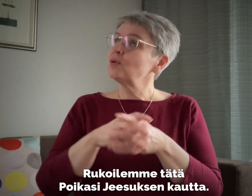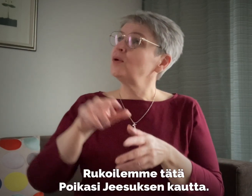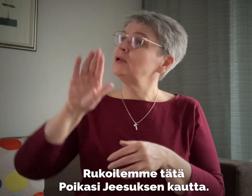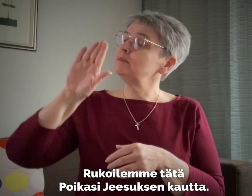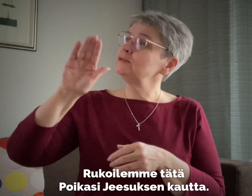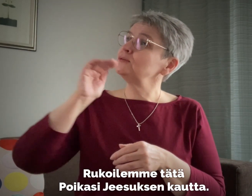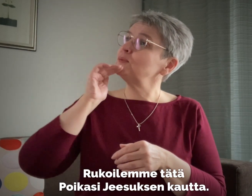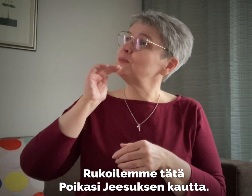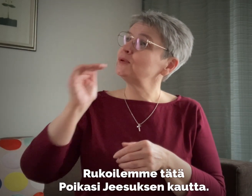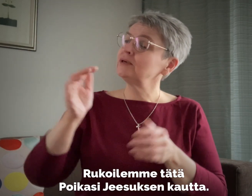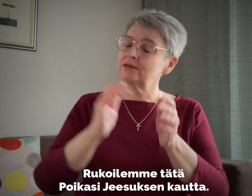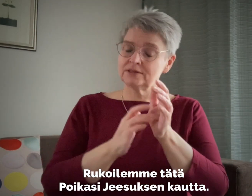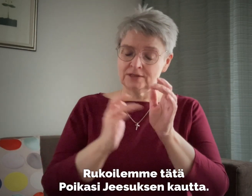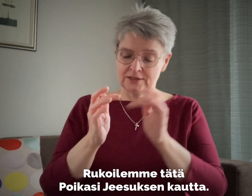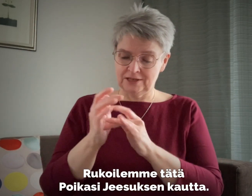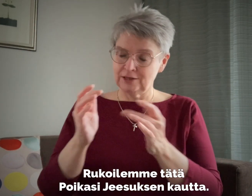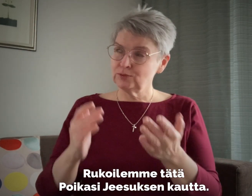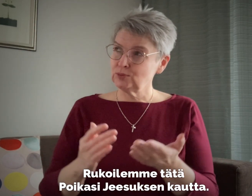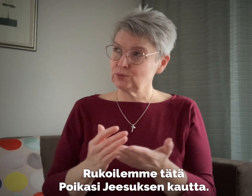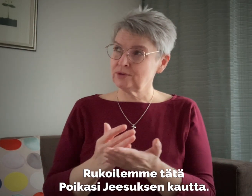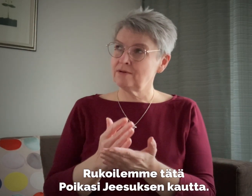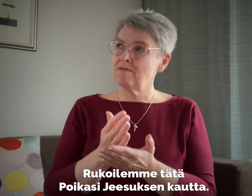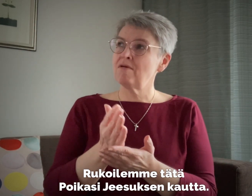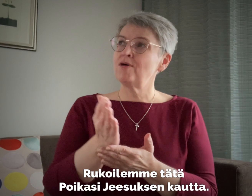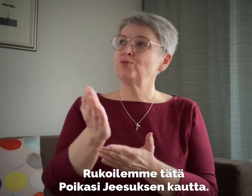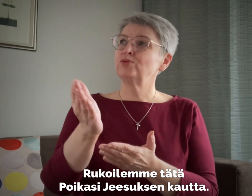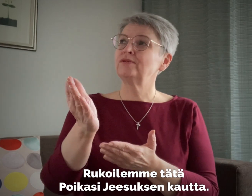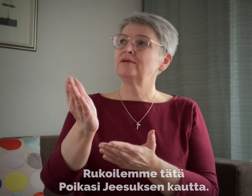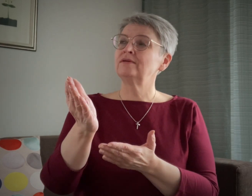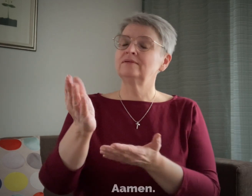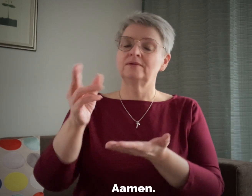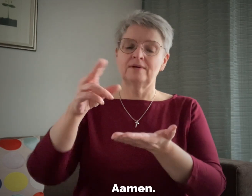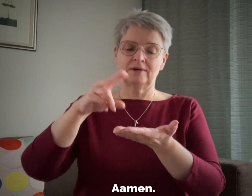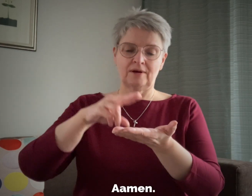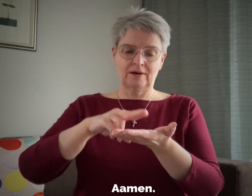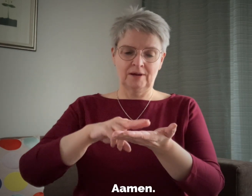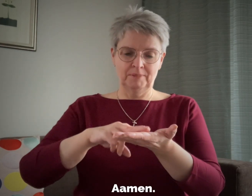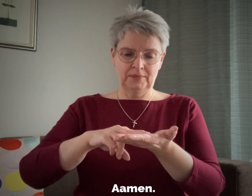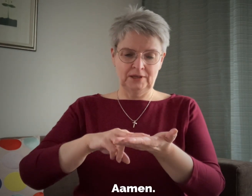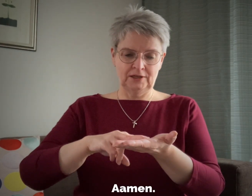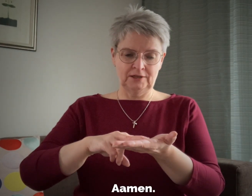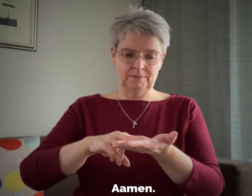Rukoilemme tätä poikasi Jeesuksen kautta. Aamen.